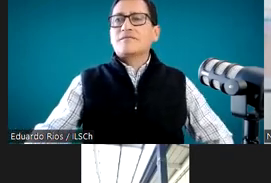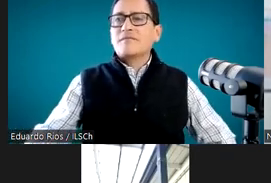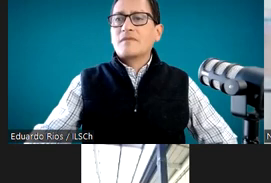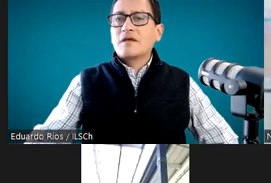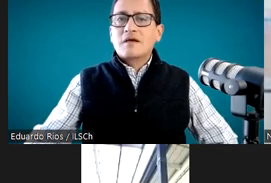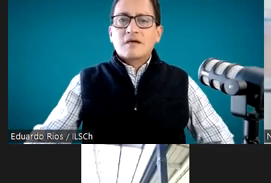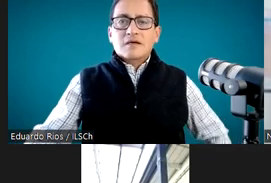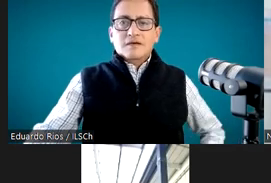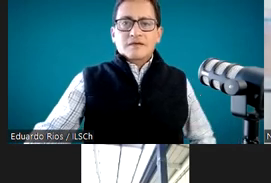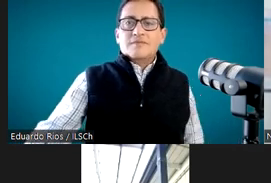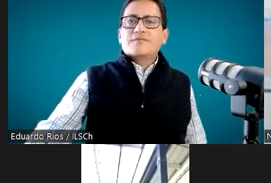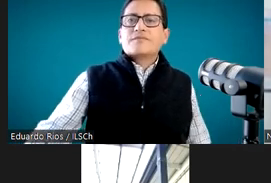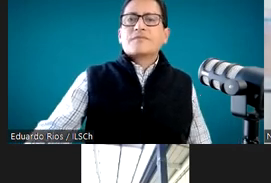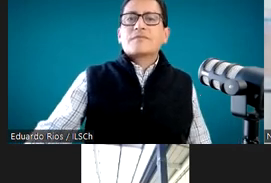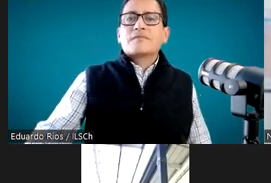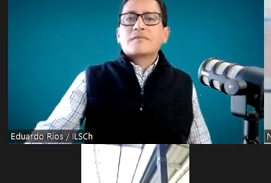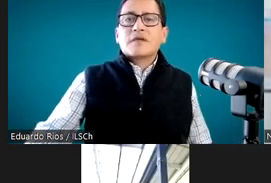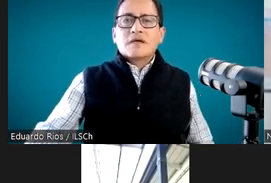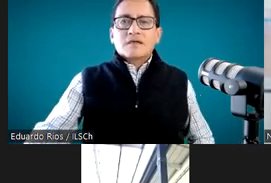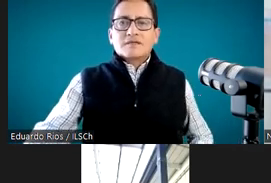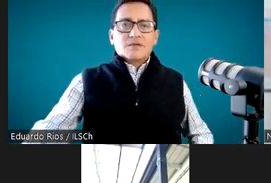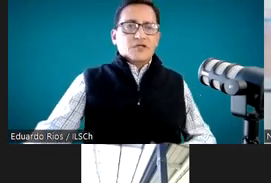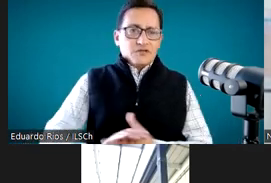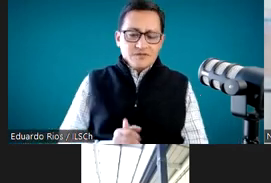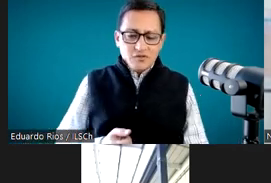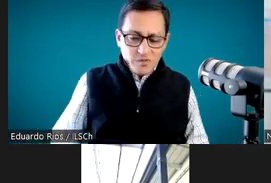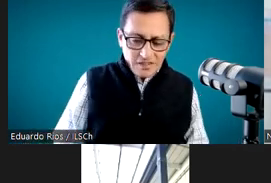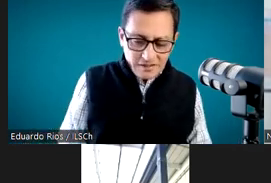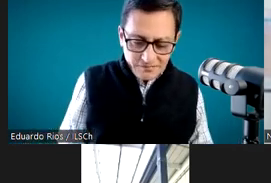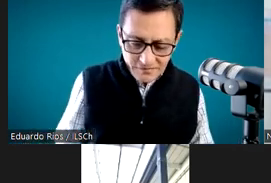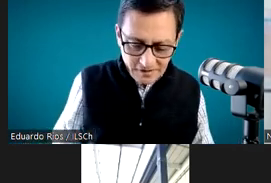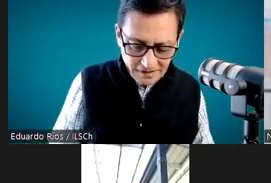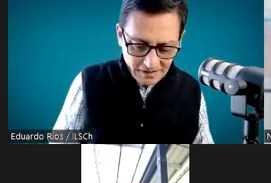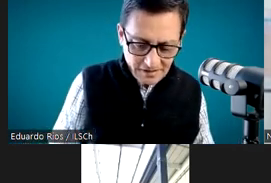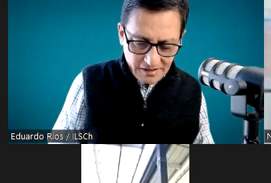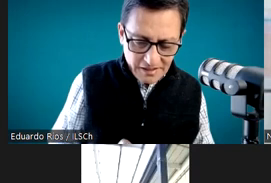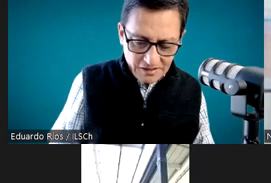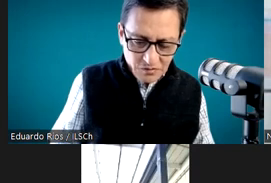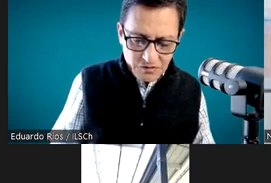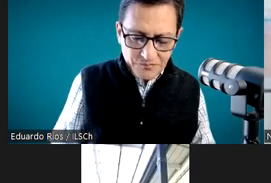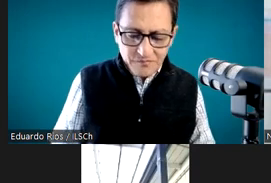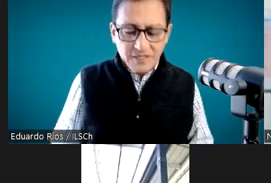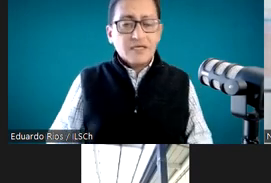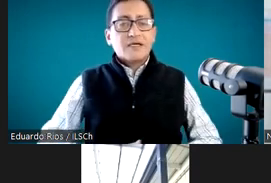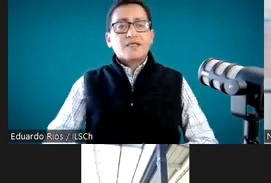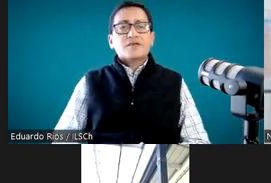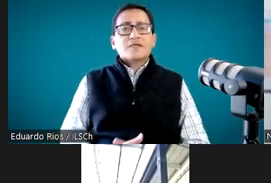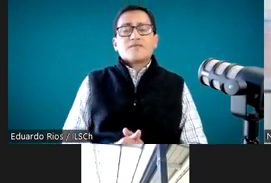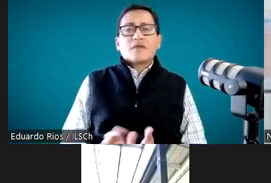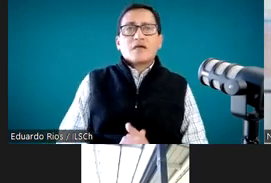Ahí sí. Ya. Seguimos entonces. Disculpen la interrupción.